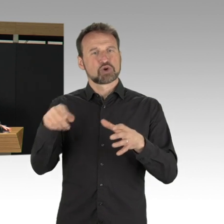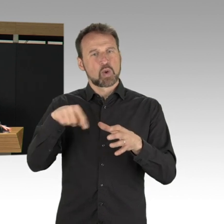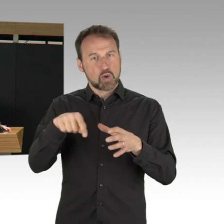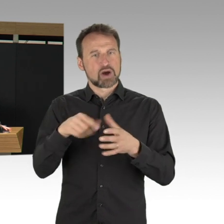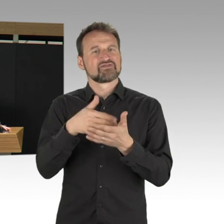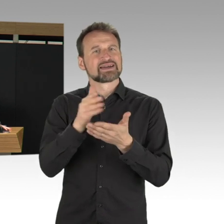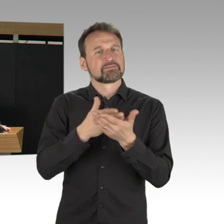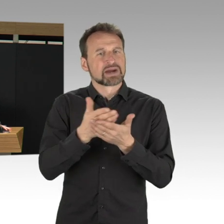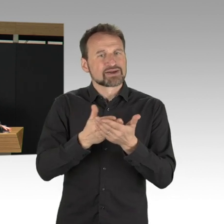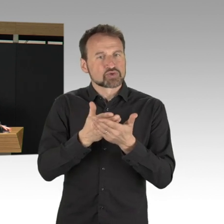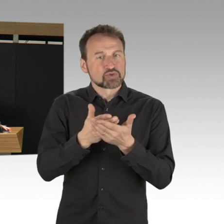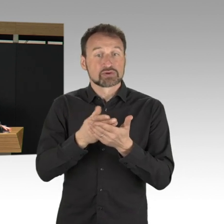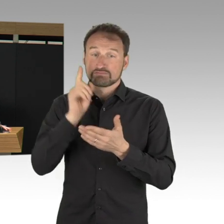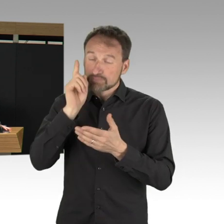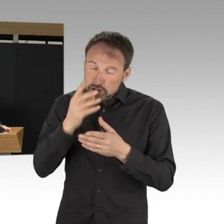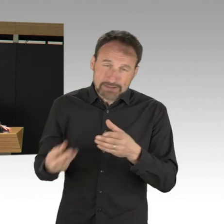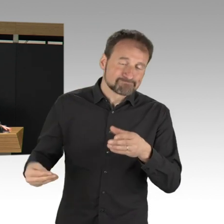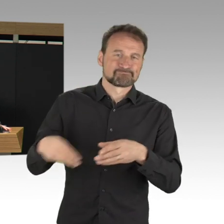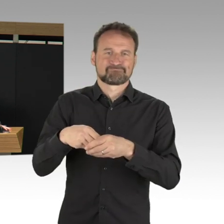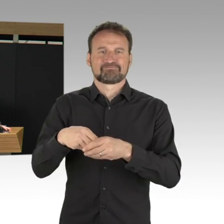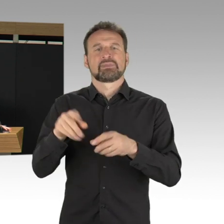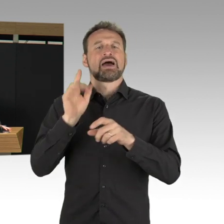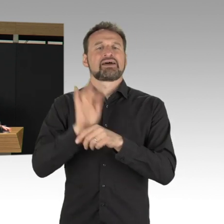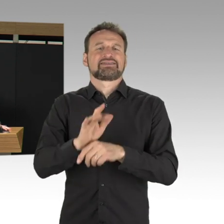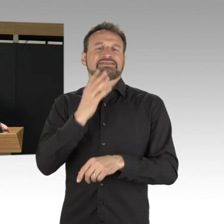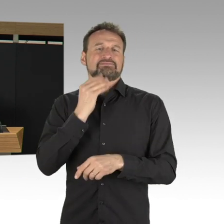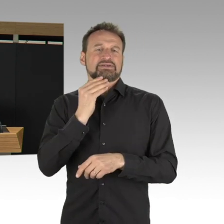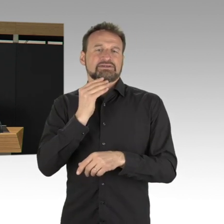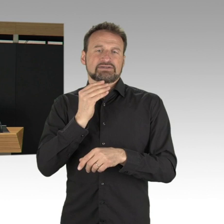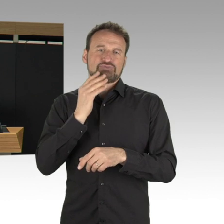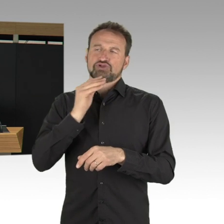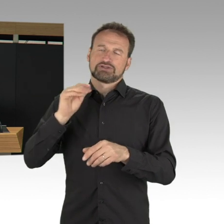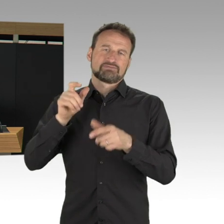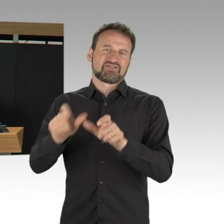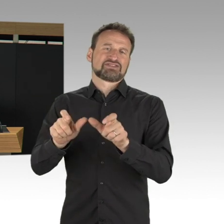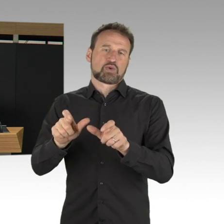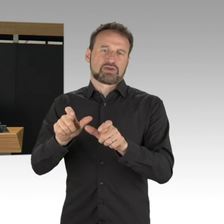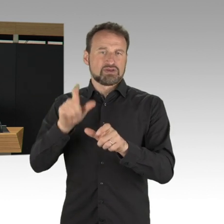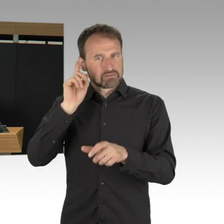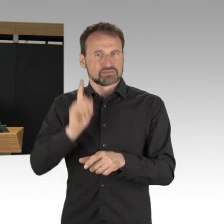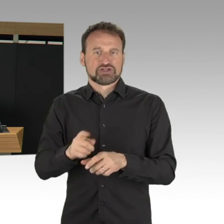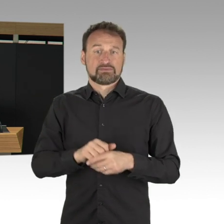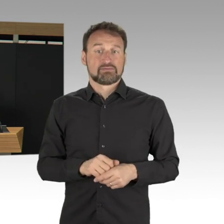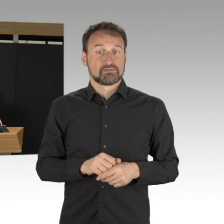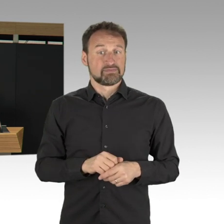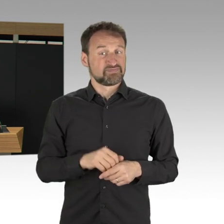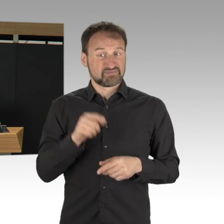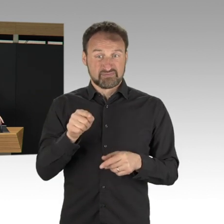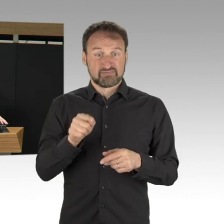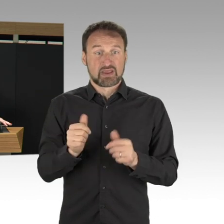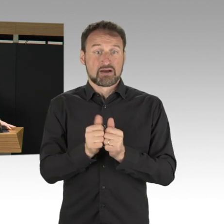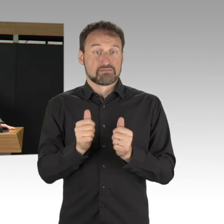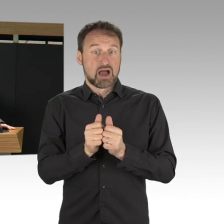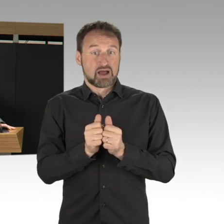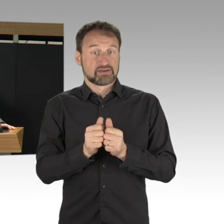des Beschlusses informiert. Und ich glaube, Herr Rissmann hatte einen Zwischenruf gehabt in meiner letzten Rede. Ich habe das dann erst im Plenarprotokoll